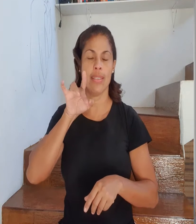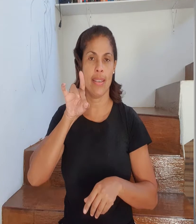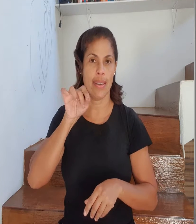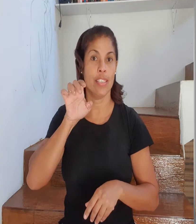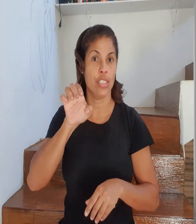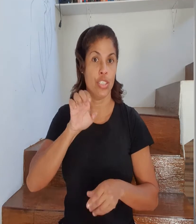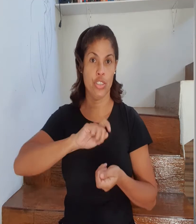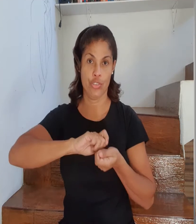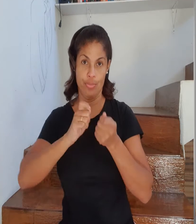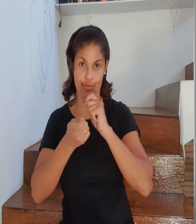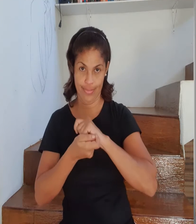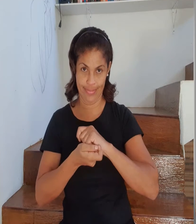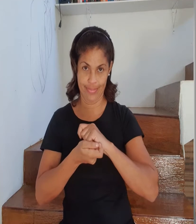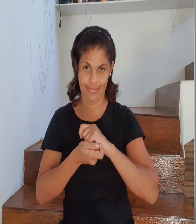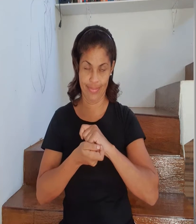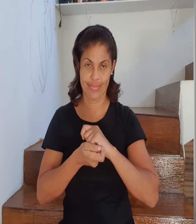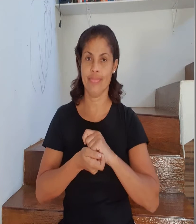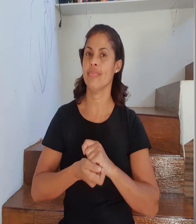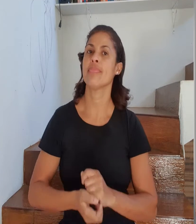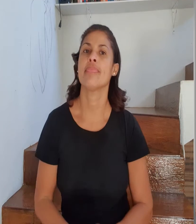imunidade adaptativa.